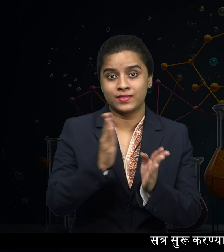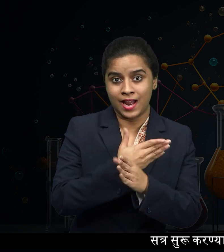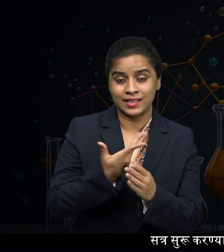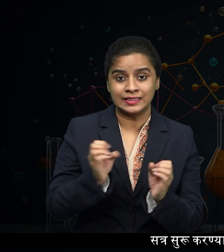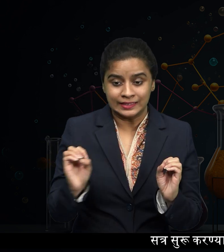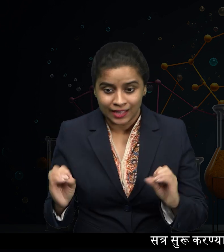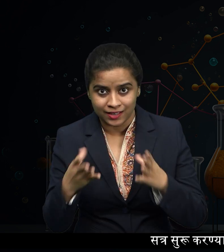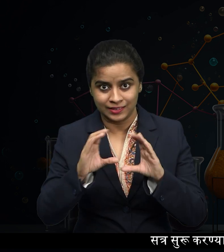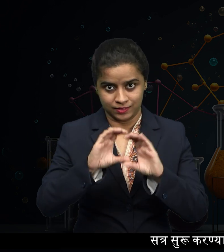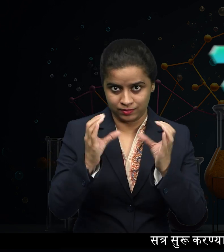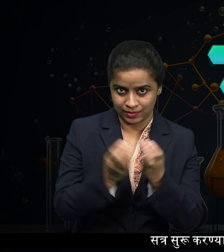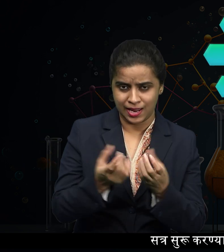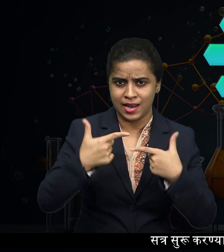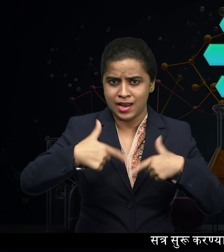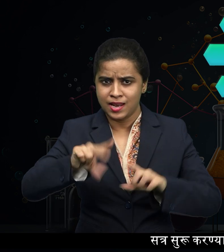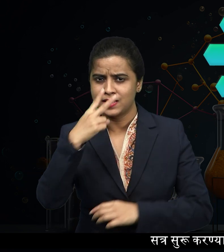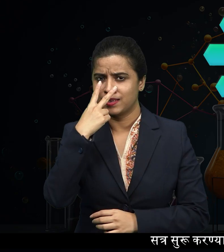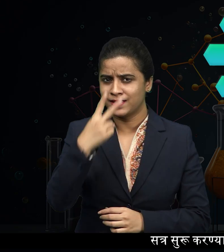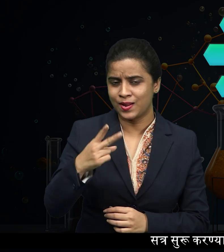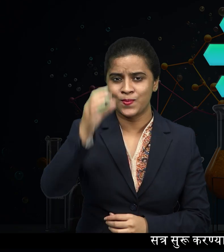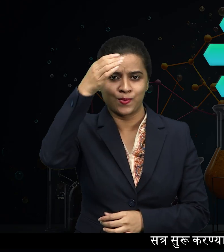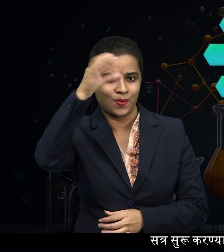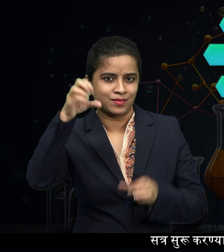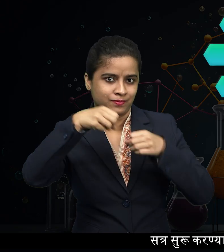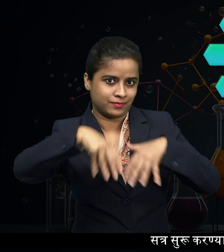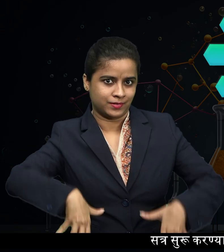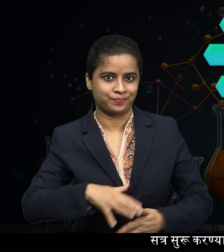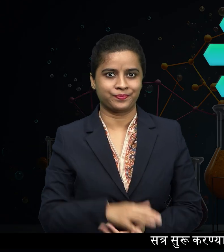सत्र सुरू करण्यापूर्वी हा संकल्पना नकाशा पाहू.